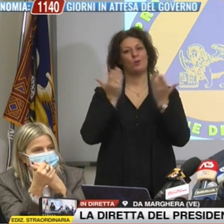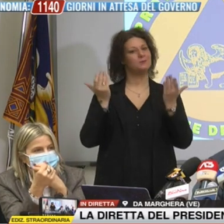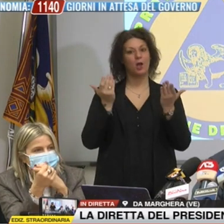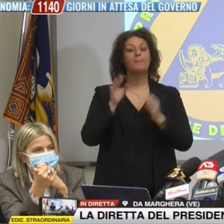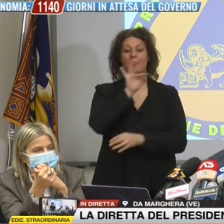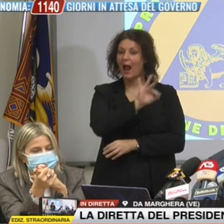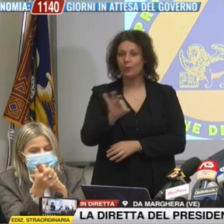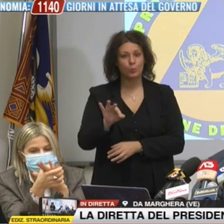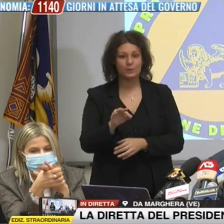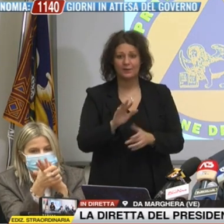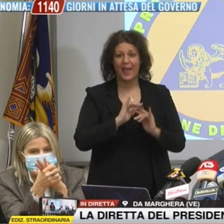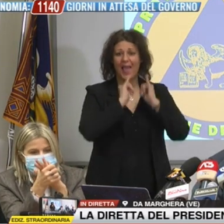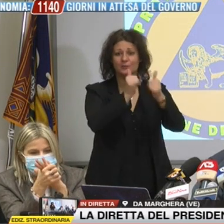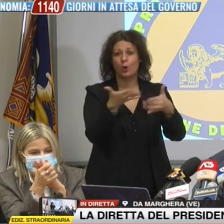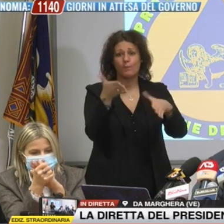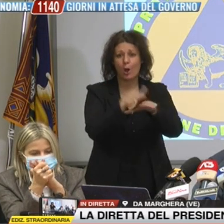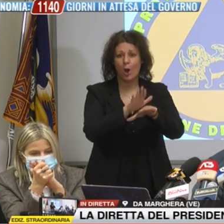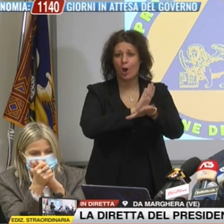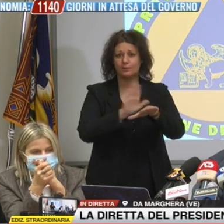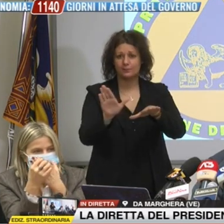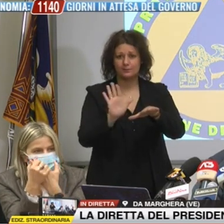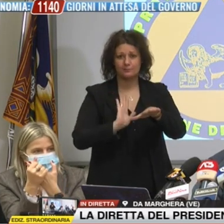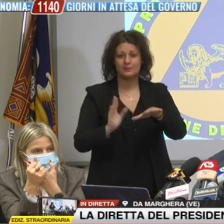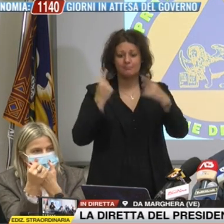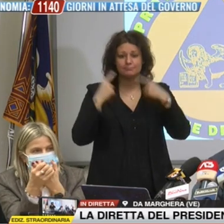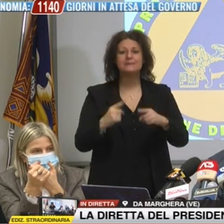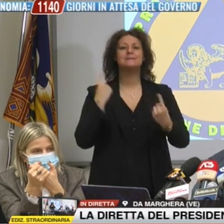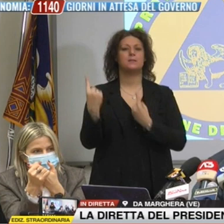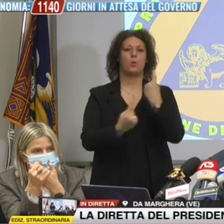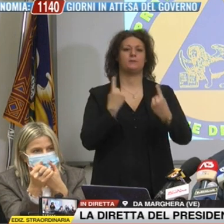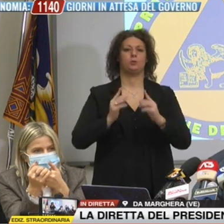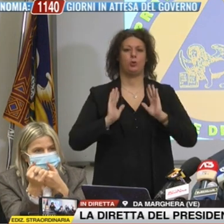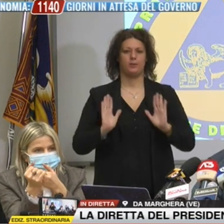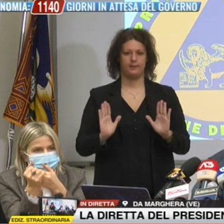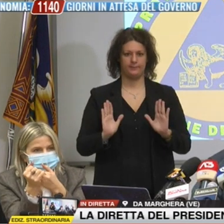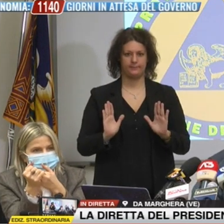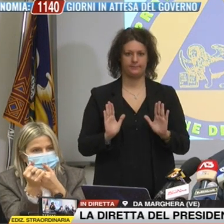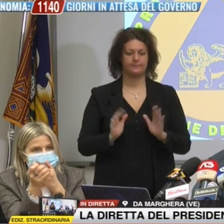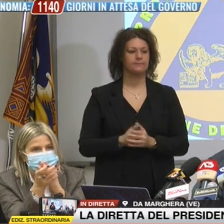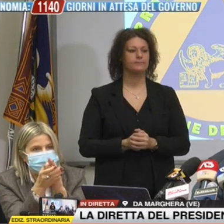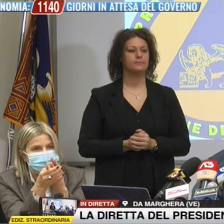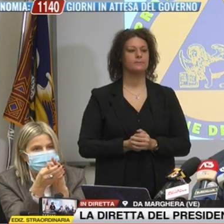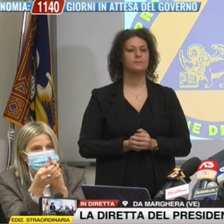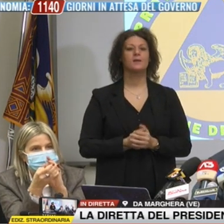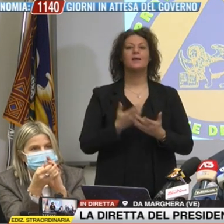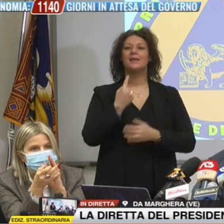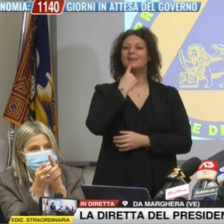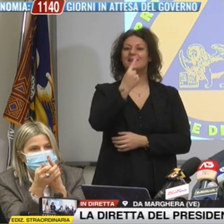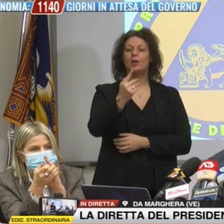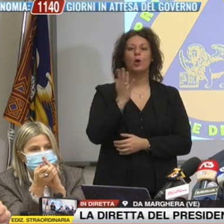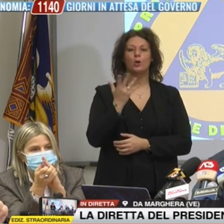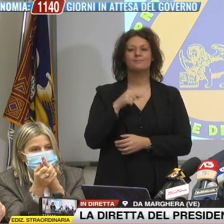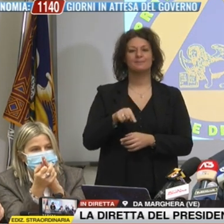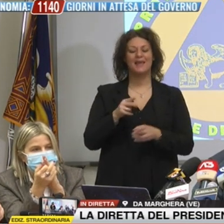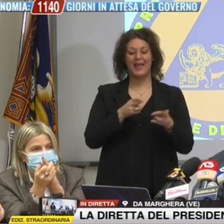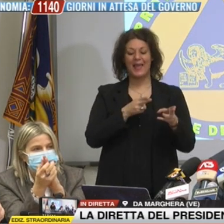crude. Certo. Quindi questa è la fotografia attuale della situazione. Leggere il fatto che i ricoveri non